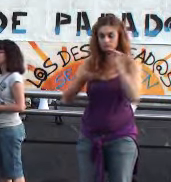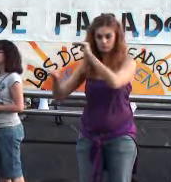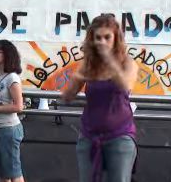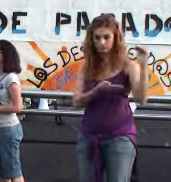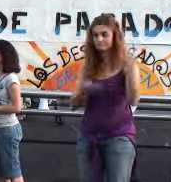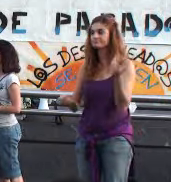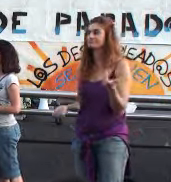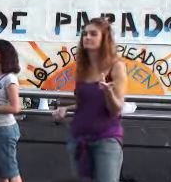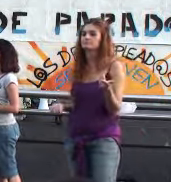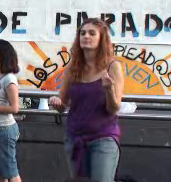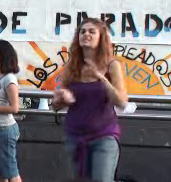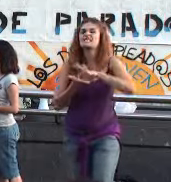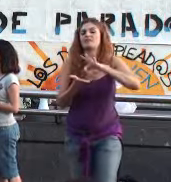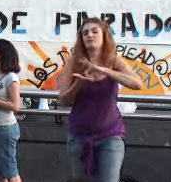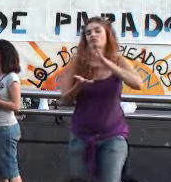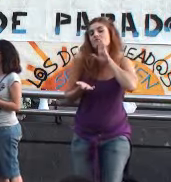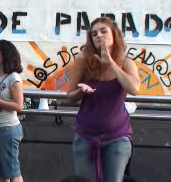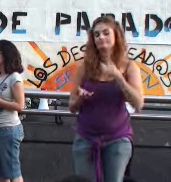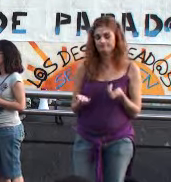etcétera, etcétera. Este tipo de servicios